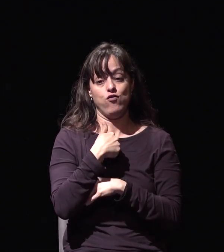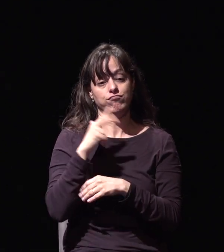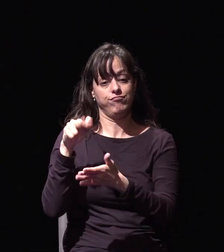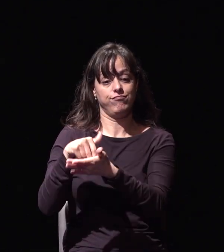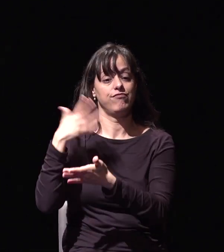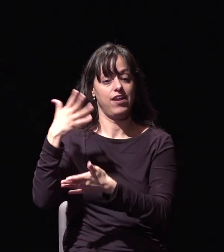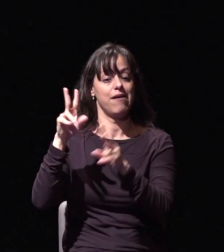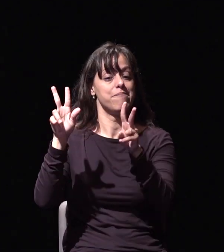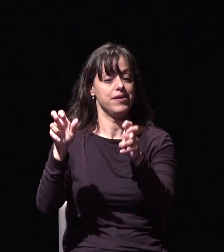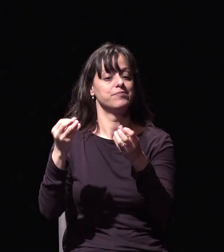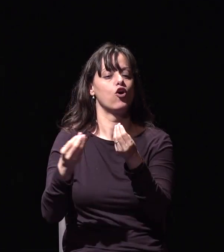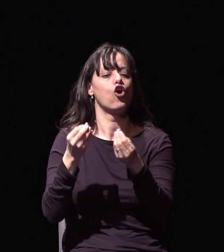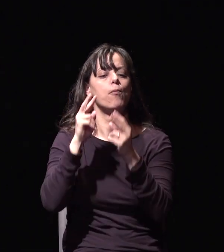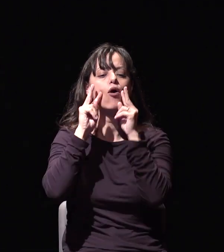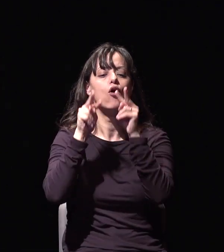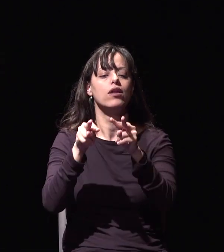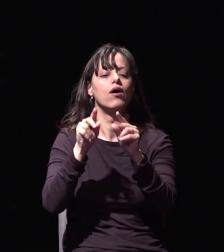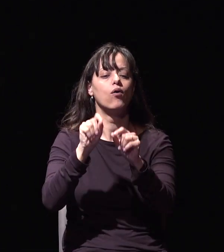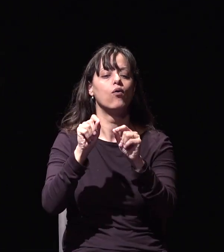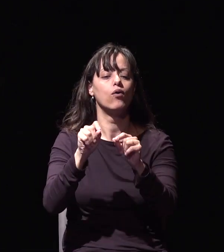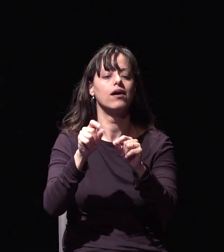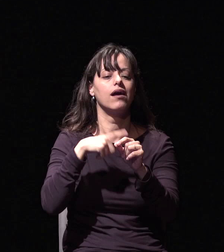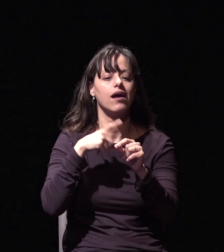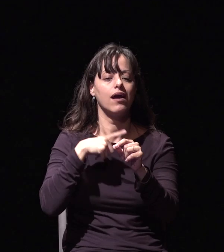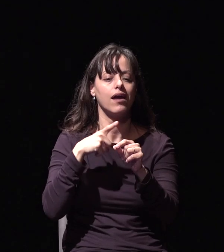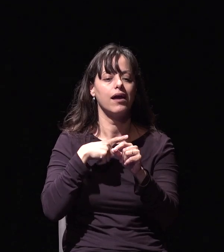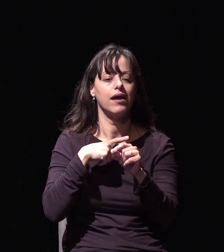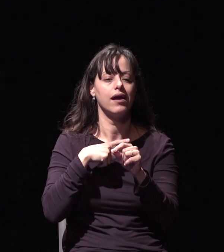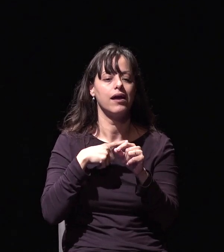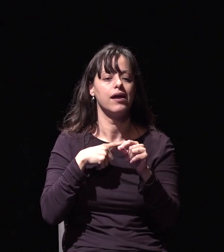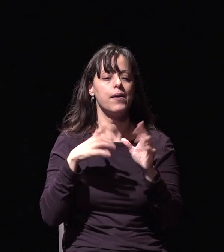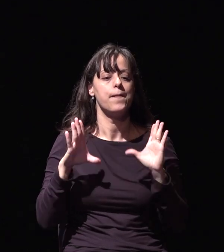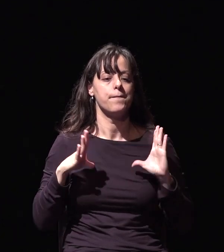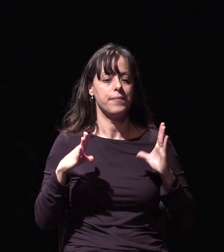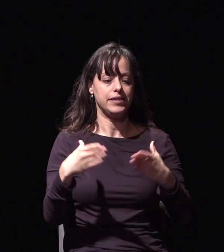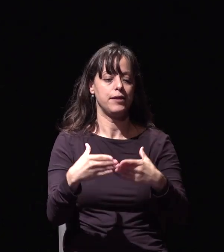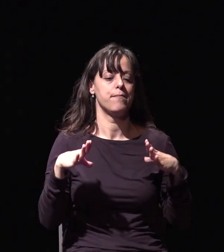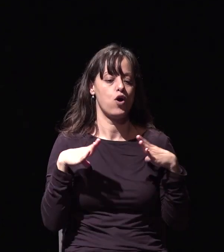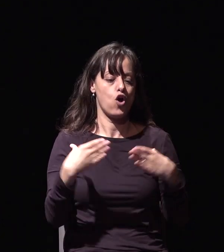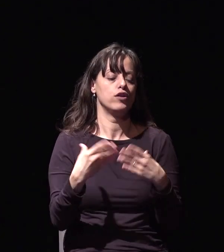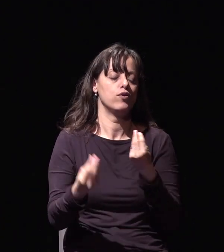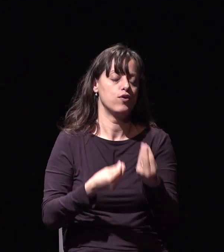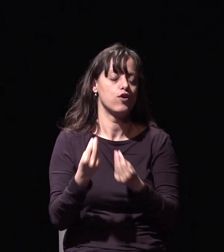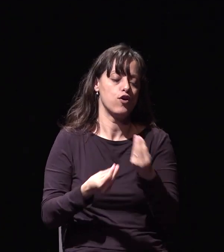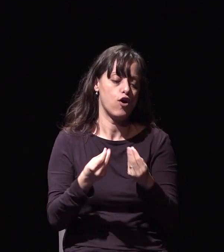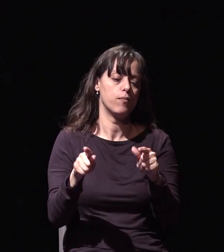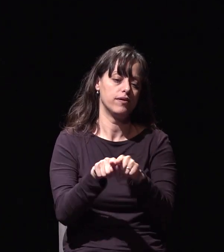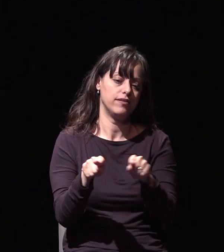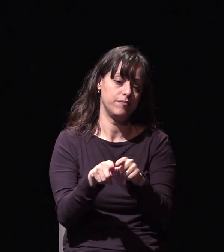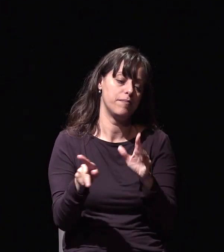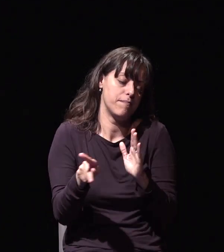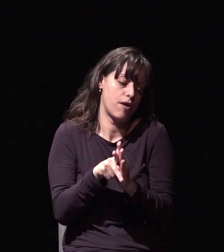sobre a mesma questão, como olhar para o patrimônio, para o legado da obra do Artigas, aqui falando sobre o MASP